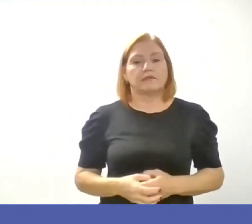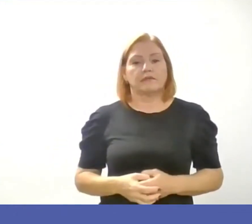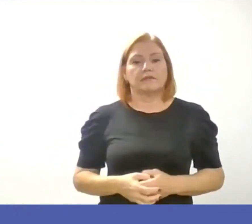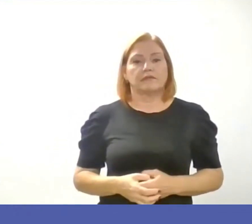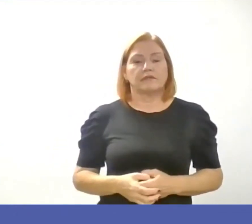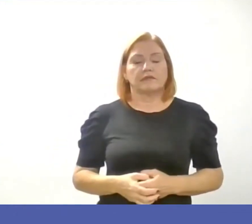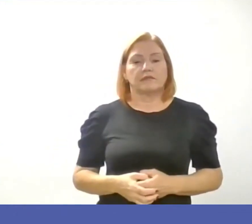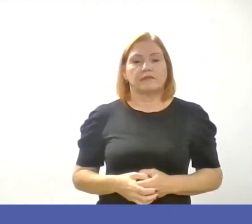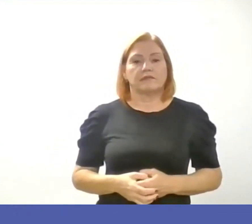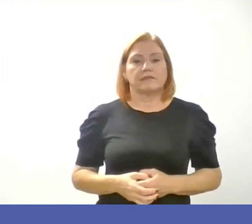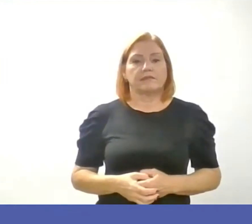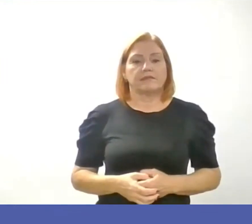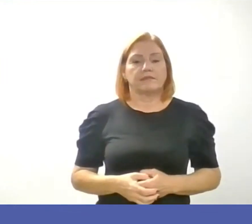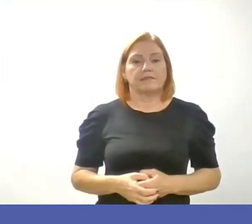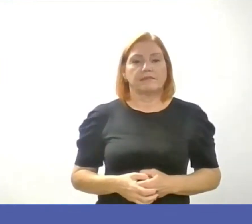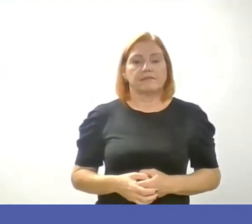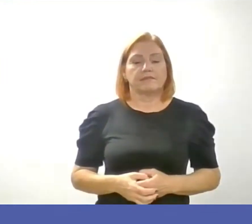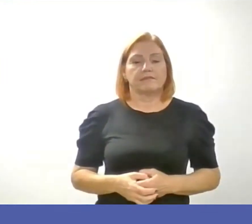Então esse